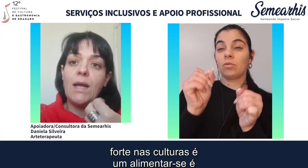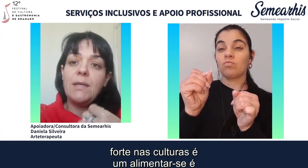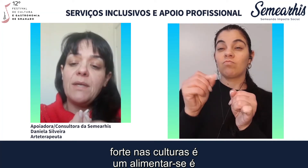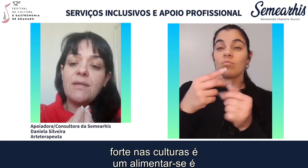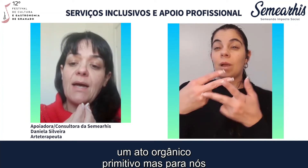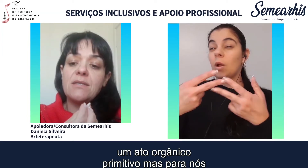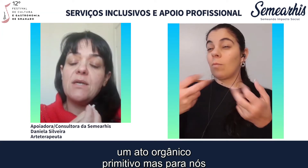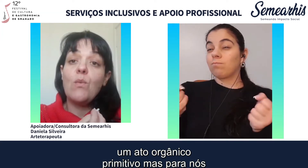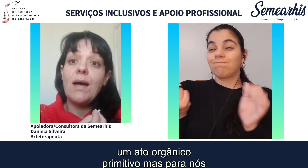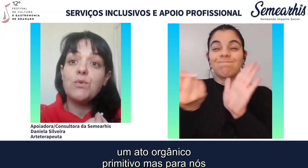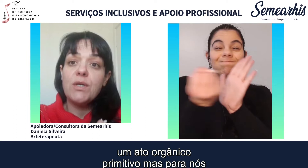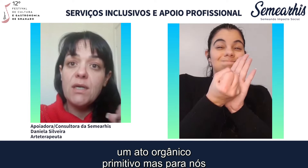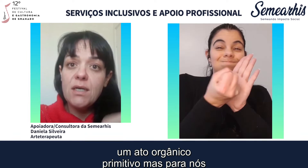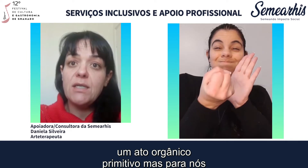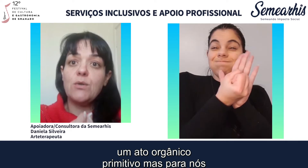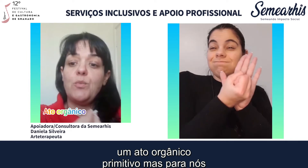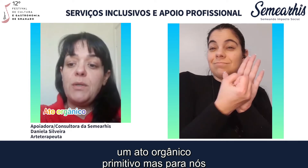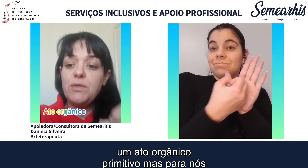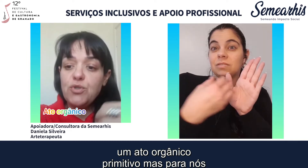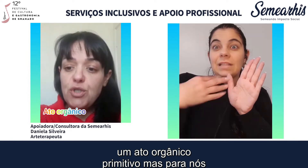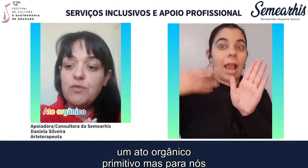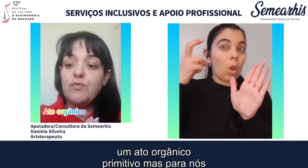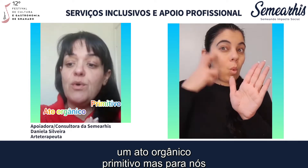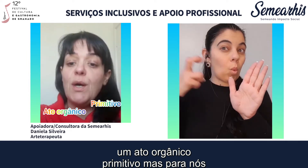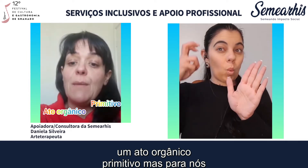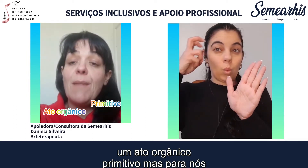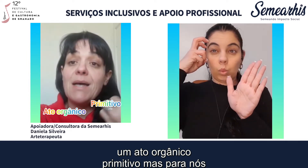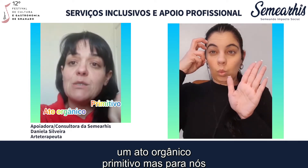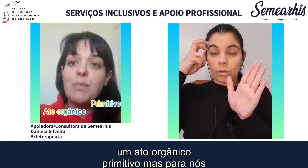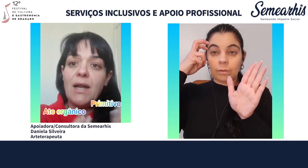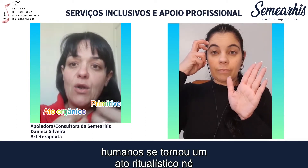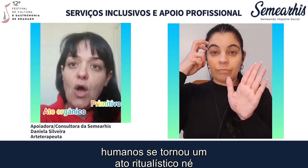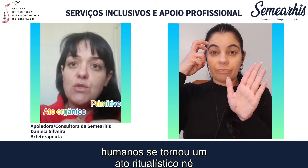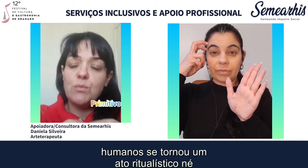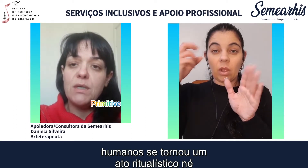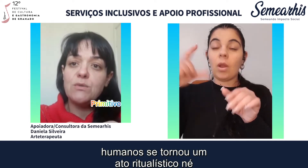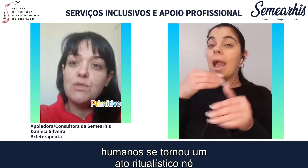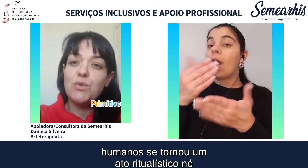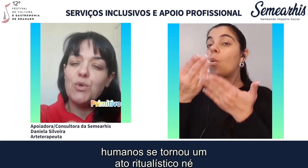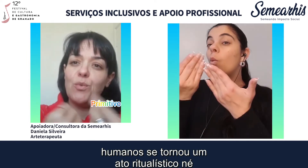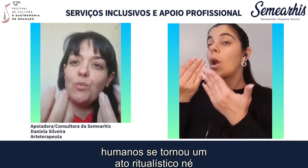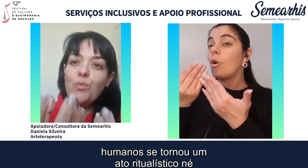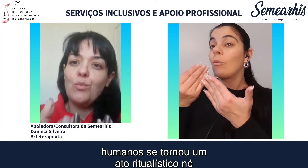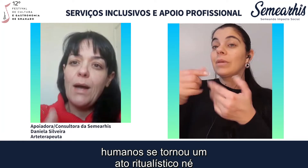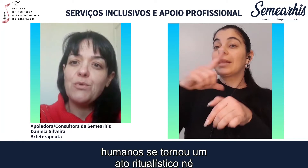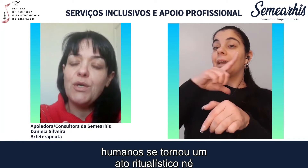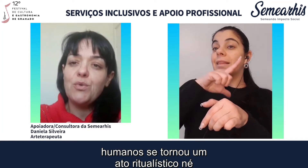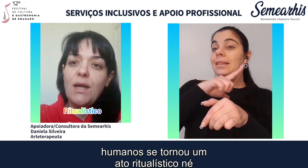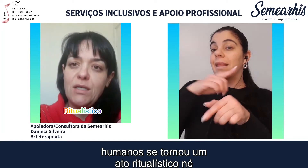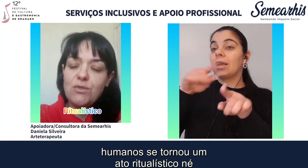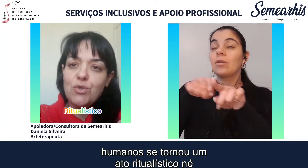O alimentar-se é um ato orgânico, primitivo, mas para nós humanos se tornou um